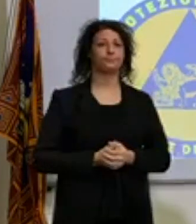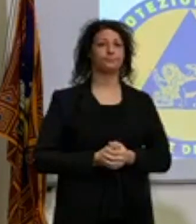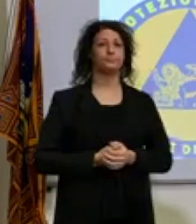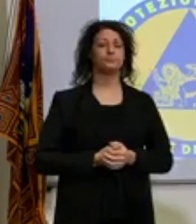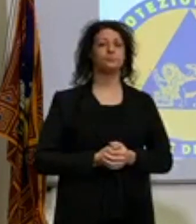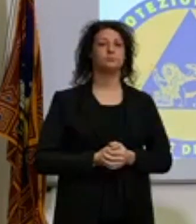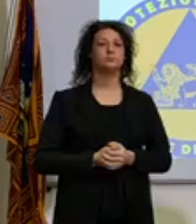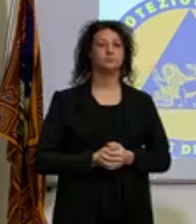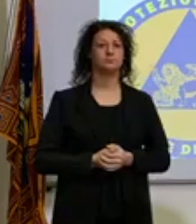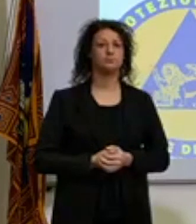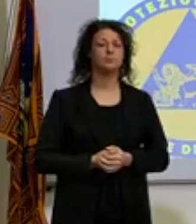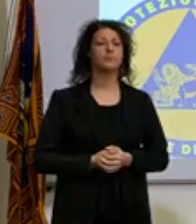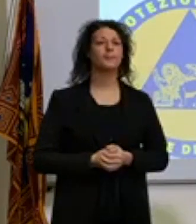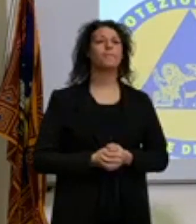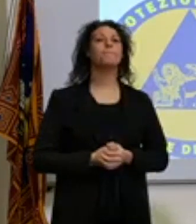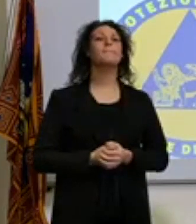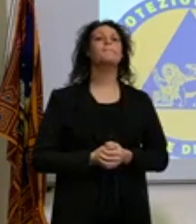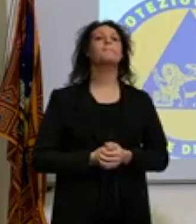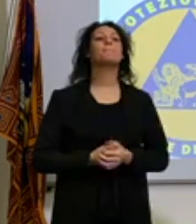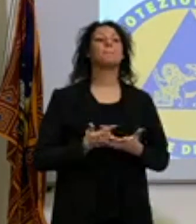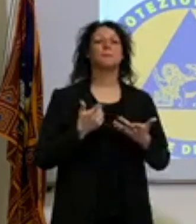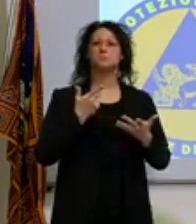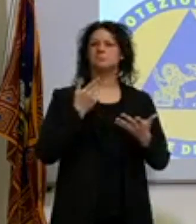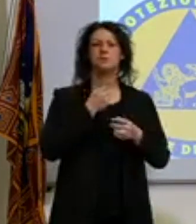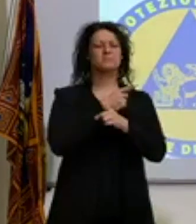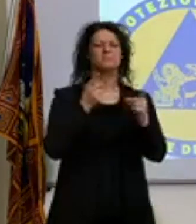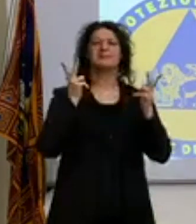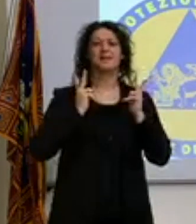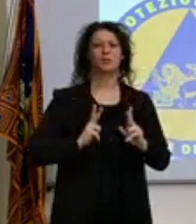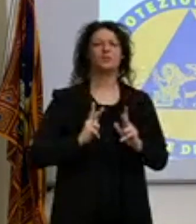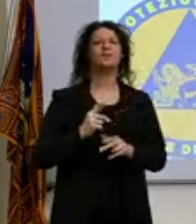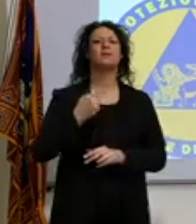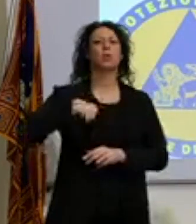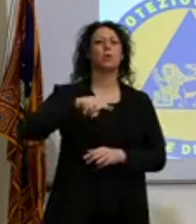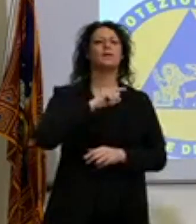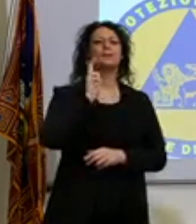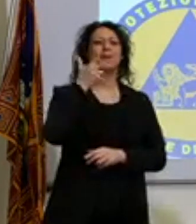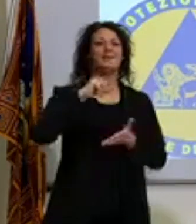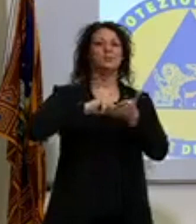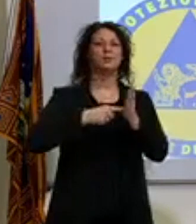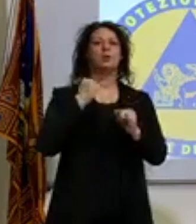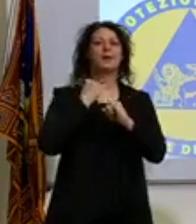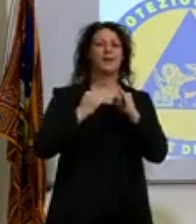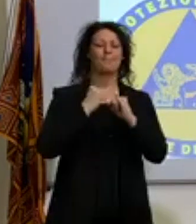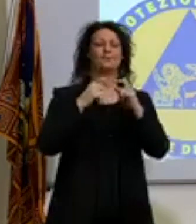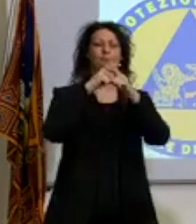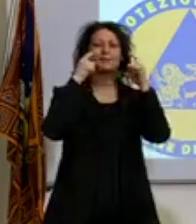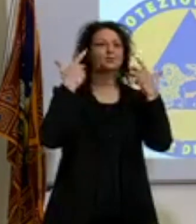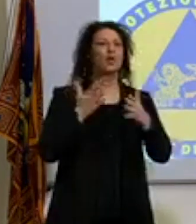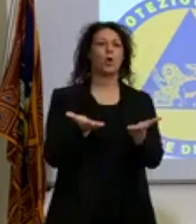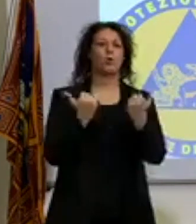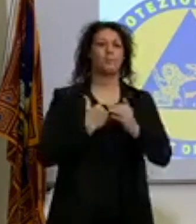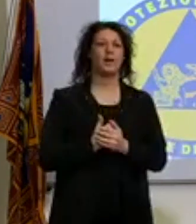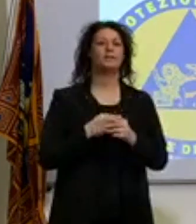Ah no, queste sono le altre. Comunque, potete scrivere con tranquillità che 13 milioni e mezzo le abbiamo comprate. Abbiamo una partita di FP2 che